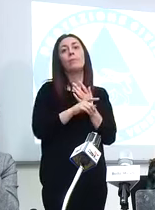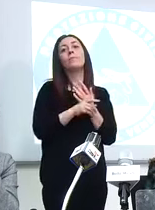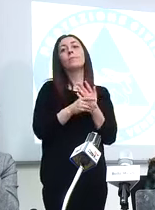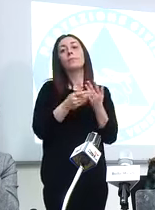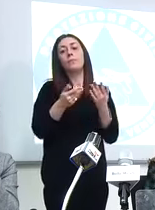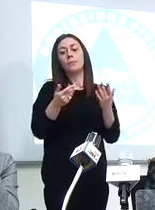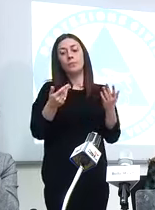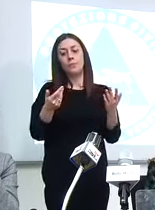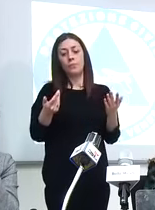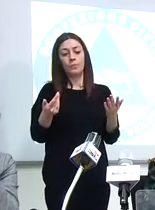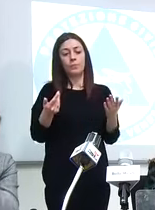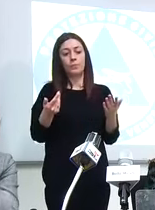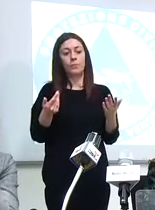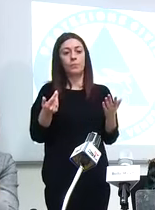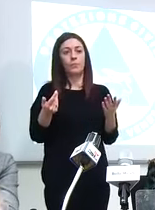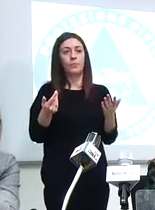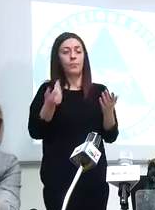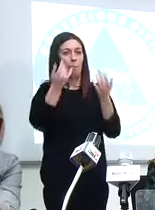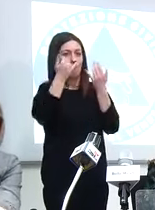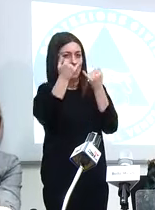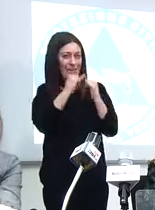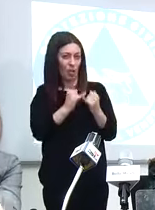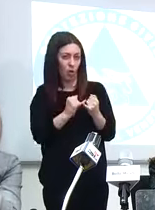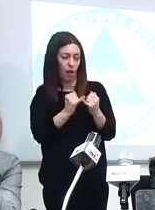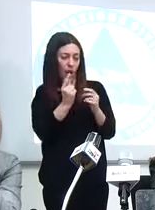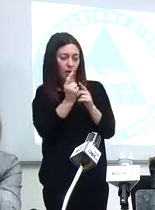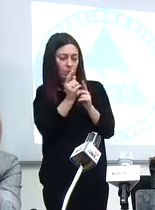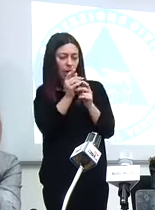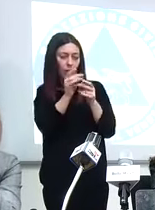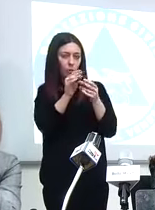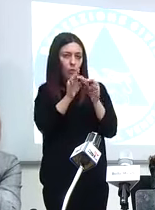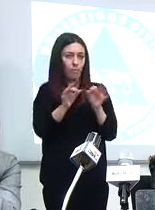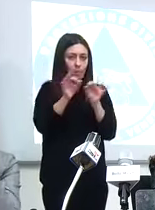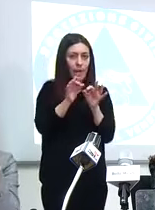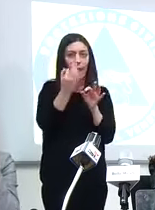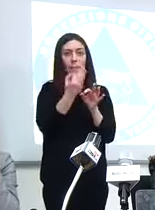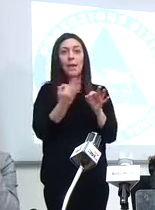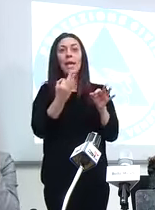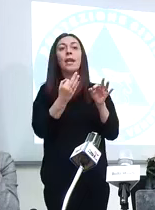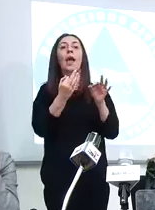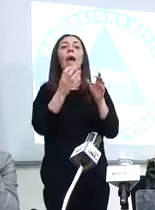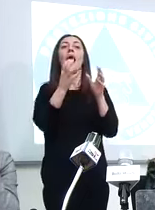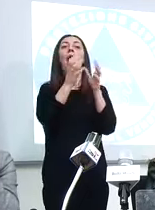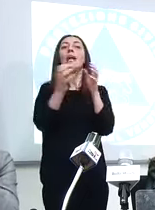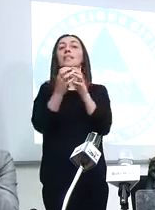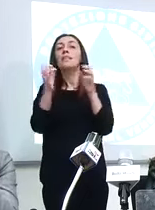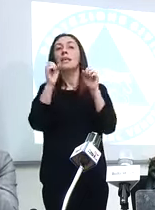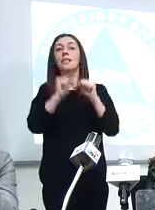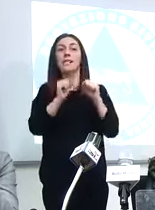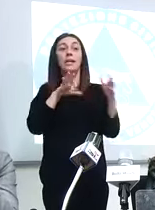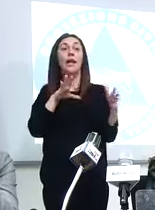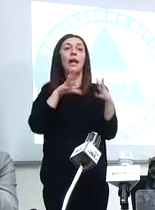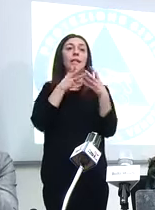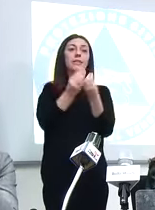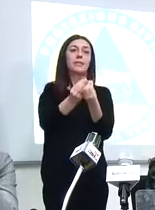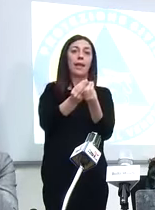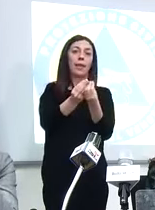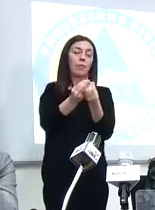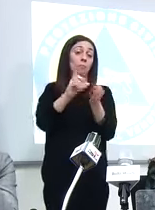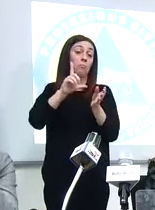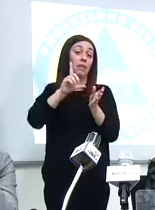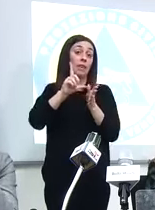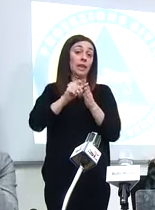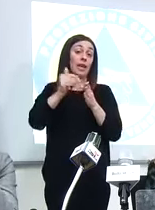la definiremo nel dettaglio anche con le aziende. Avremo, questa è un po' la tempistica, e via via